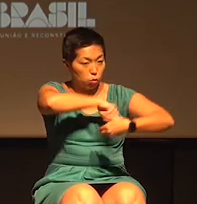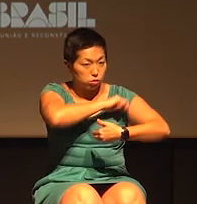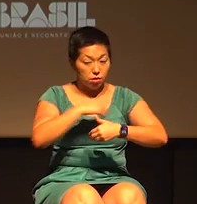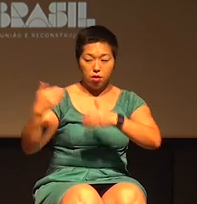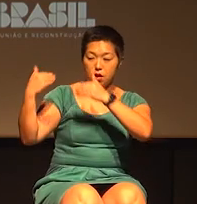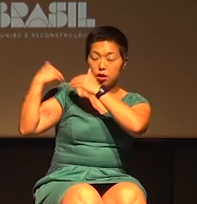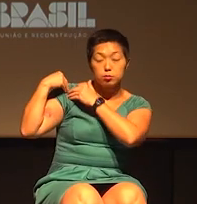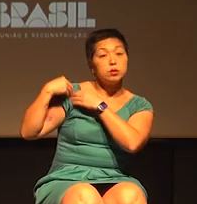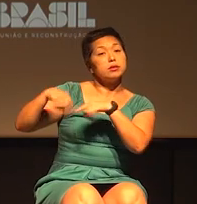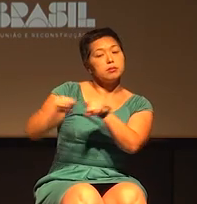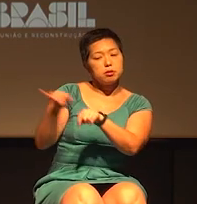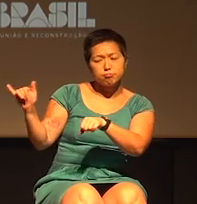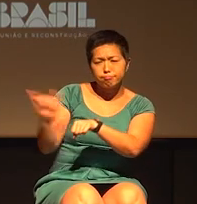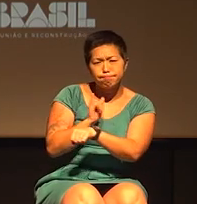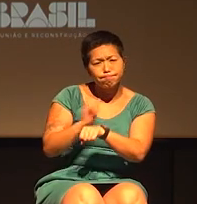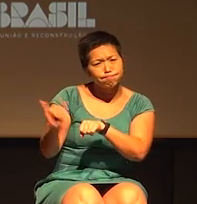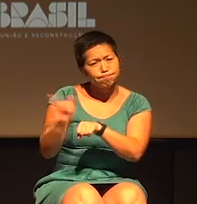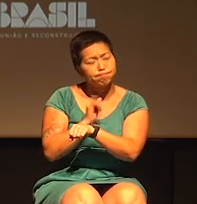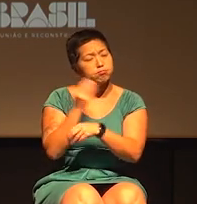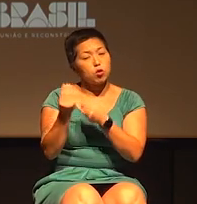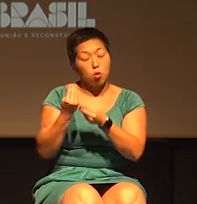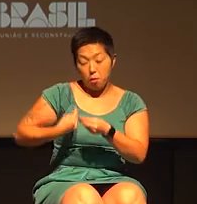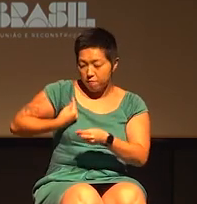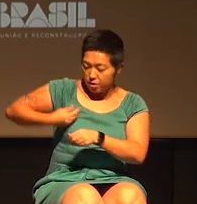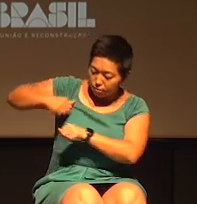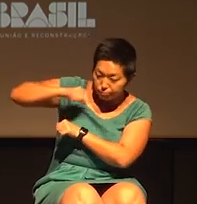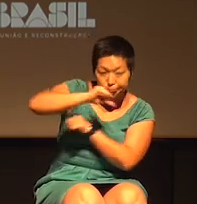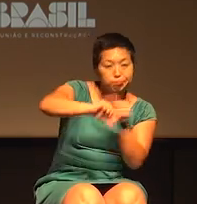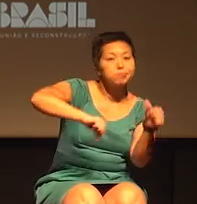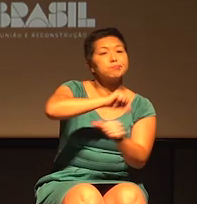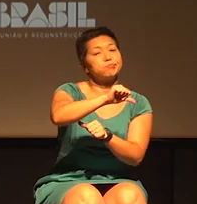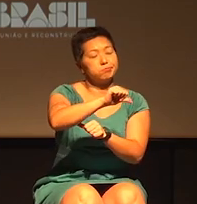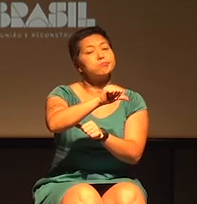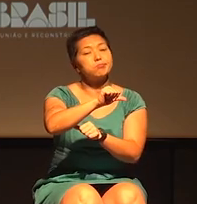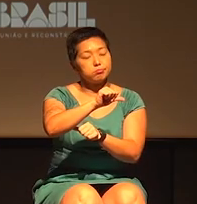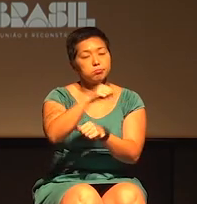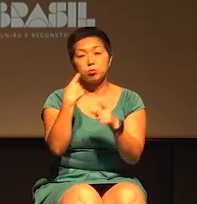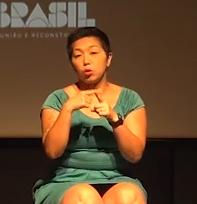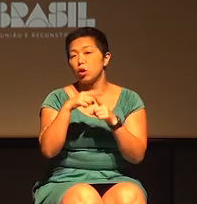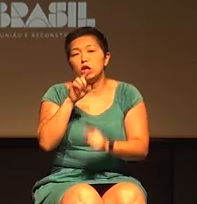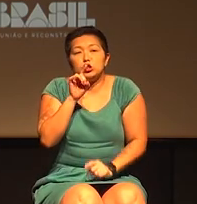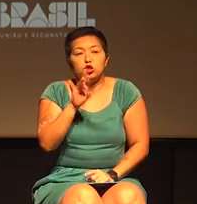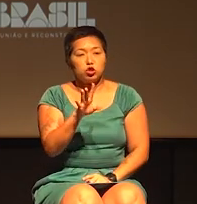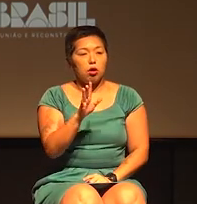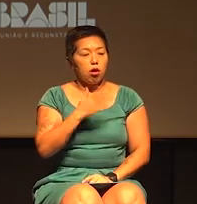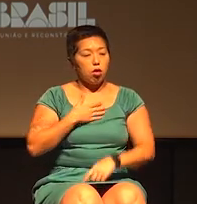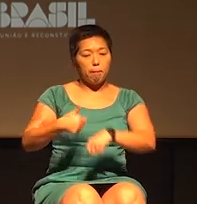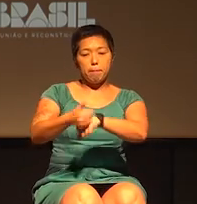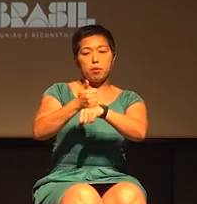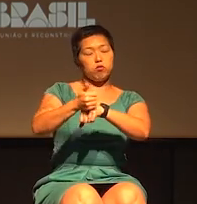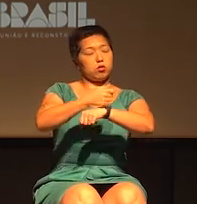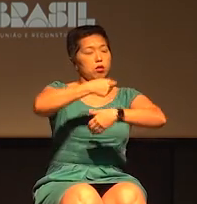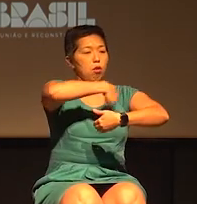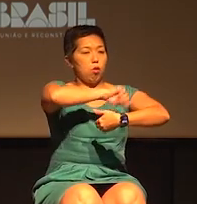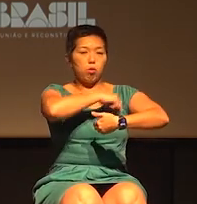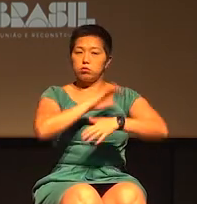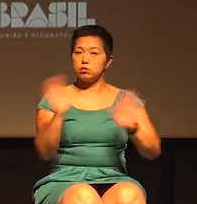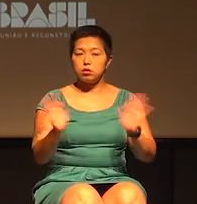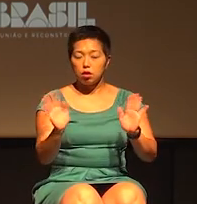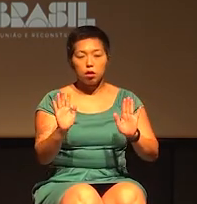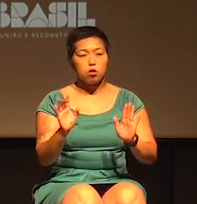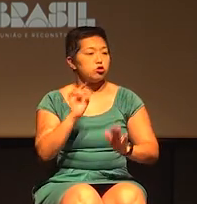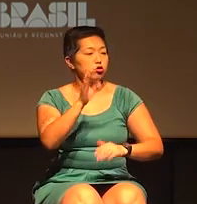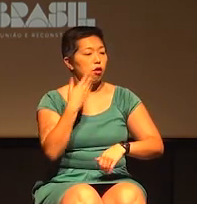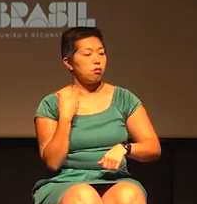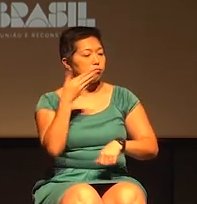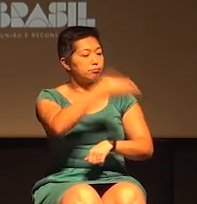Como transformar isso porque vai muito além do que a gente somente ser cozinheiros solidários ah eu tô vindo aqui